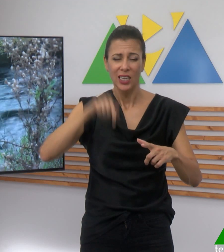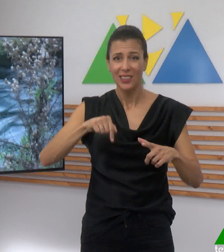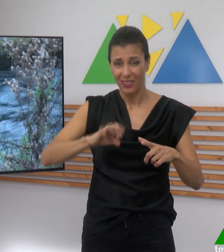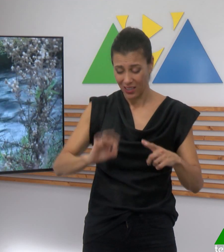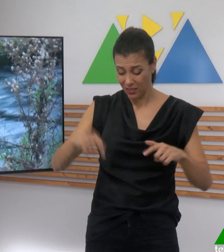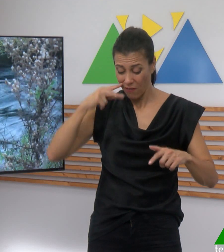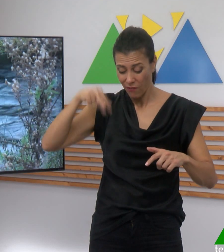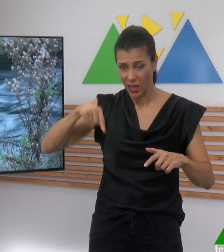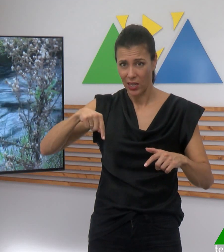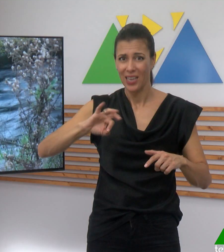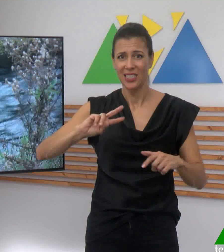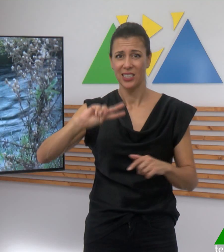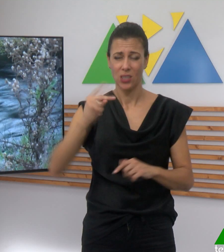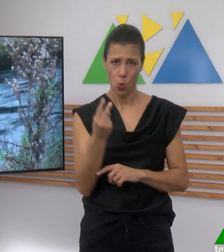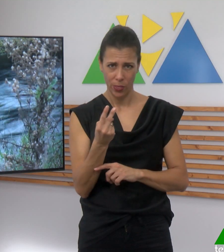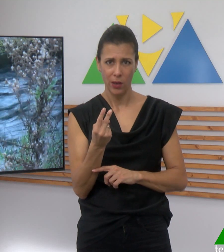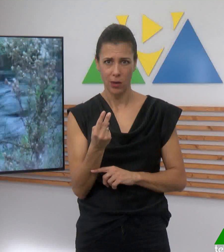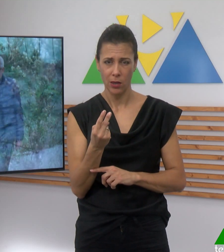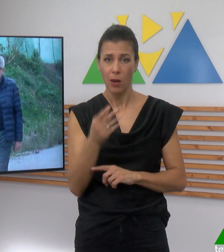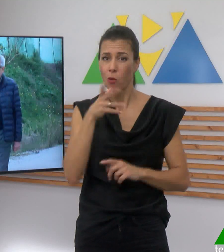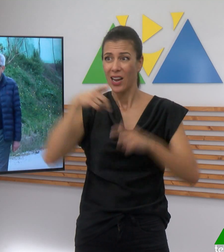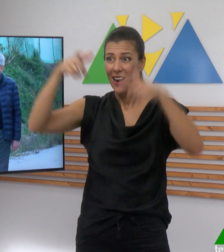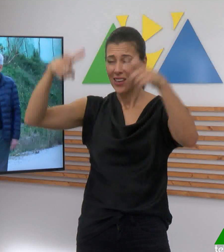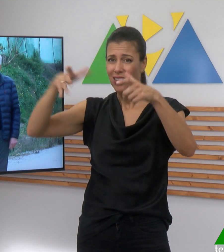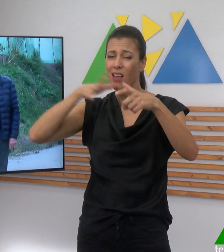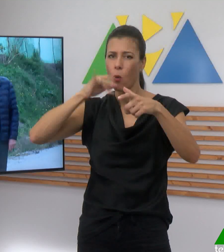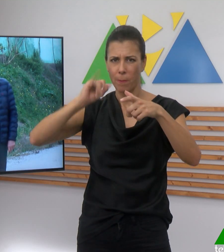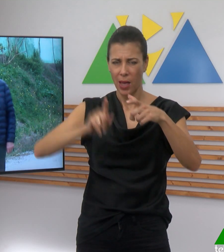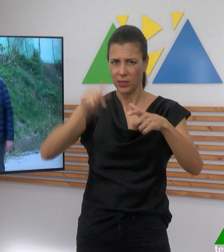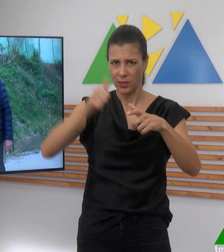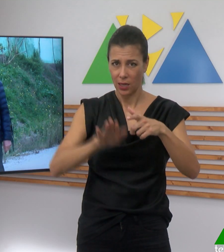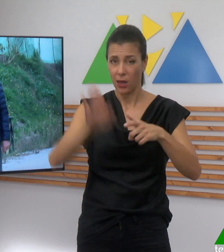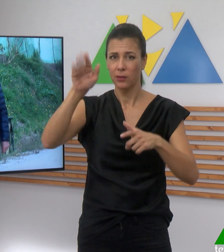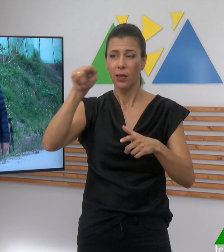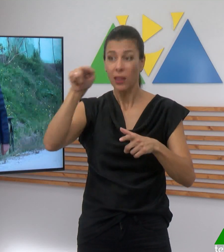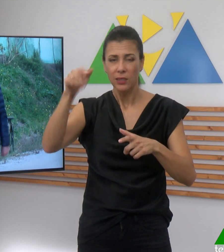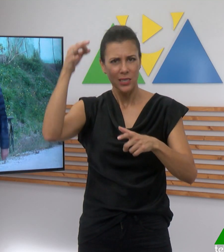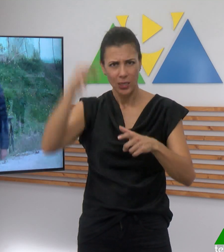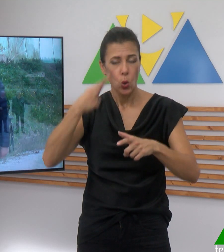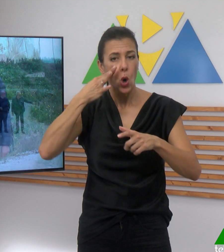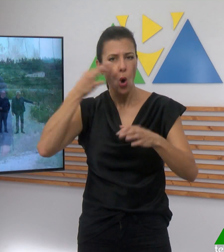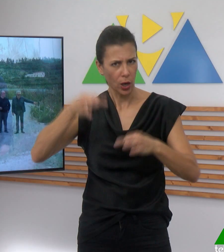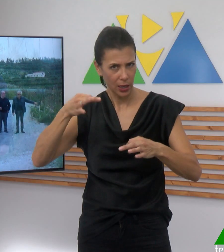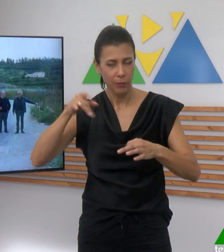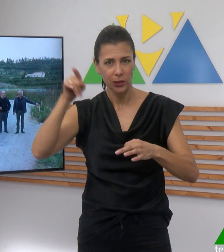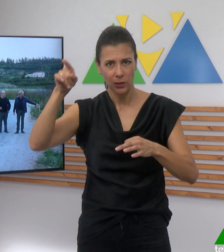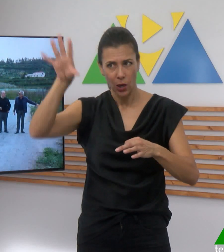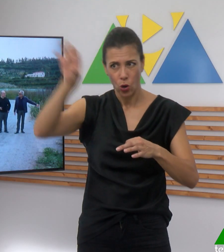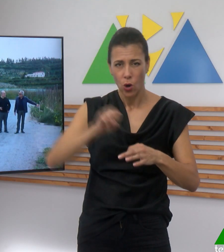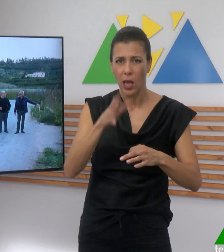aquí no la cequia está más alta de esa cequa la que se sacaría originariamente el agua para el acueducto